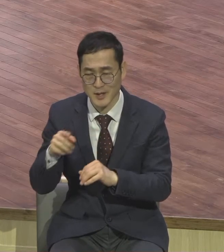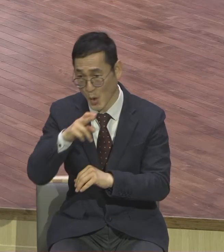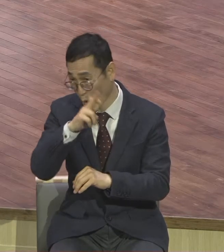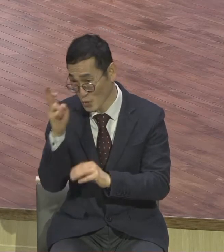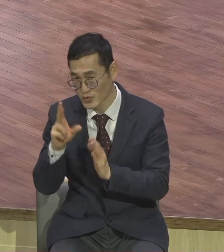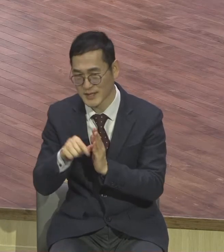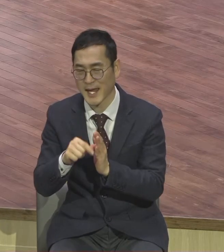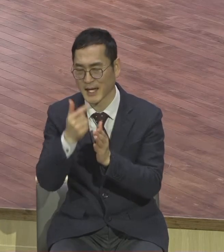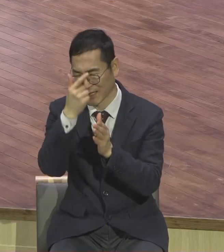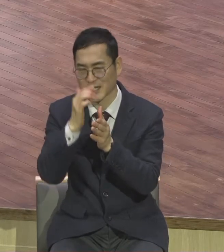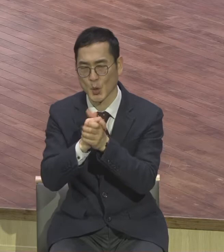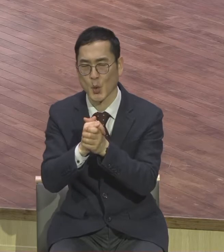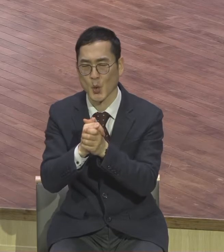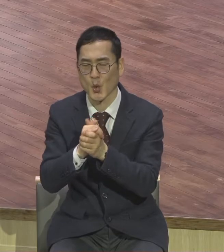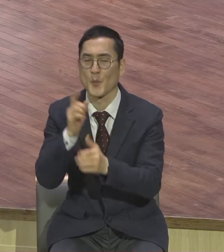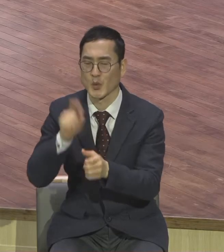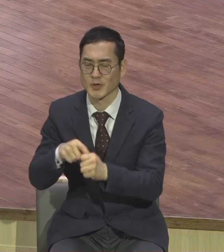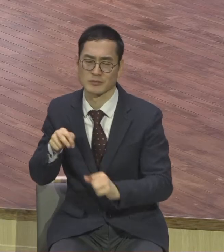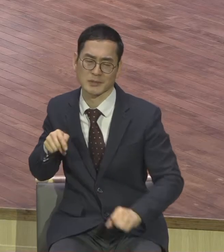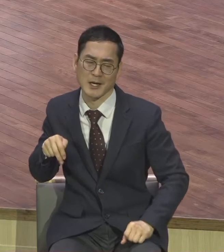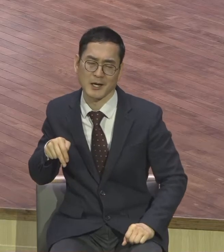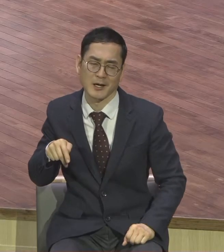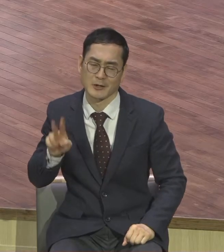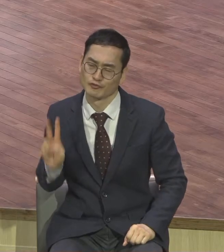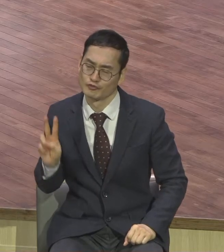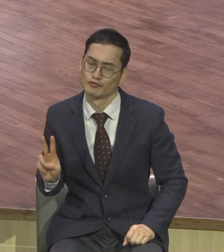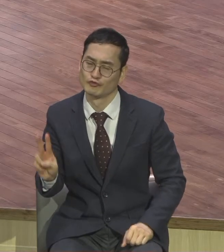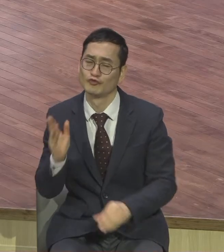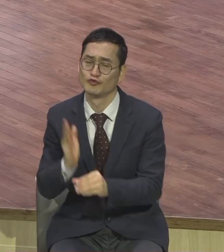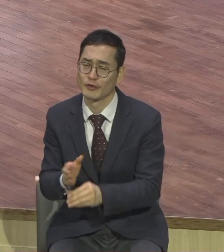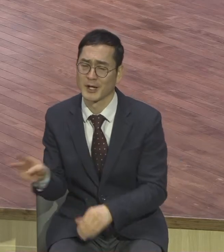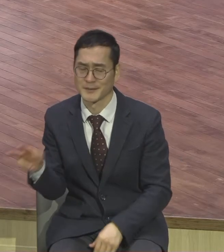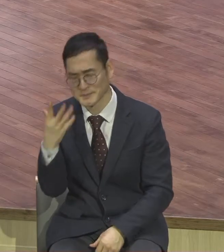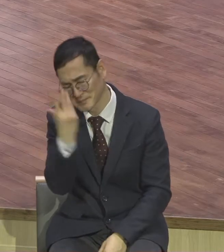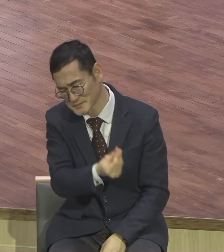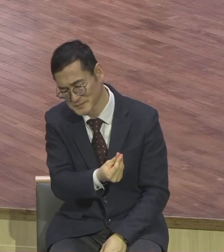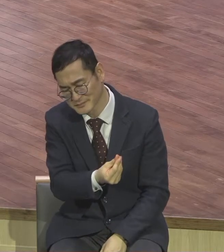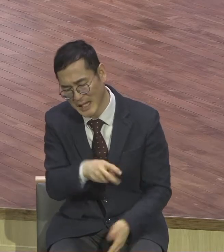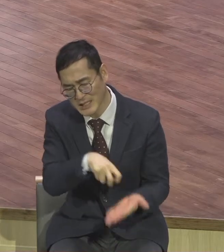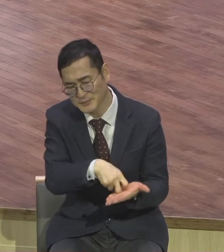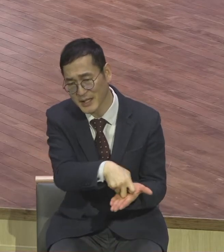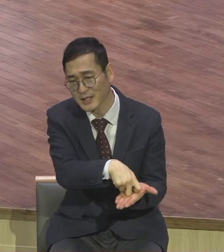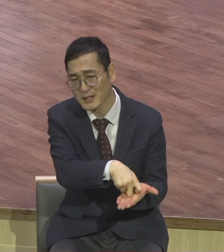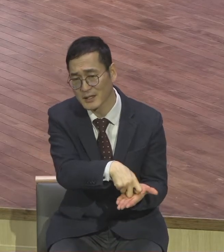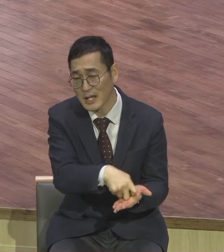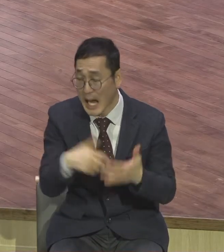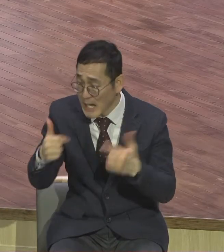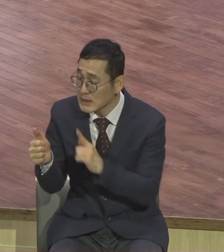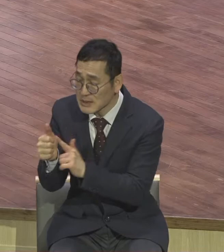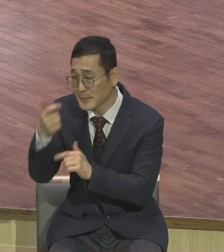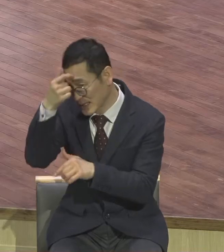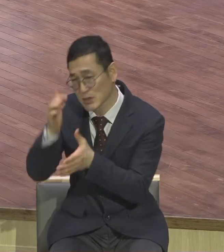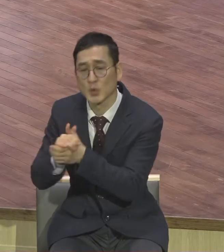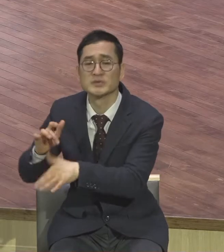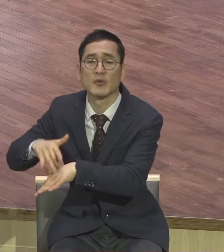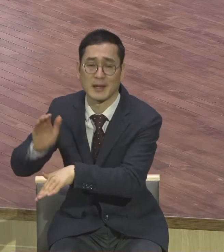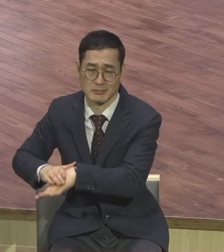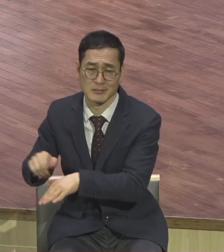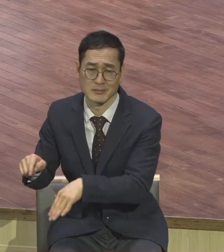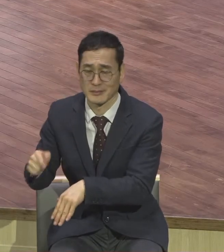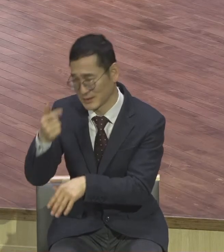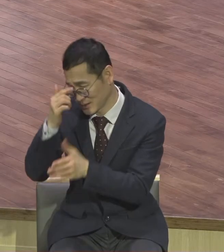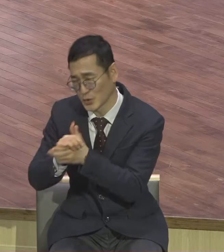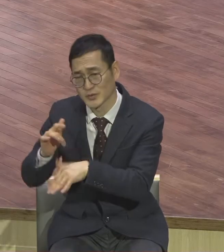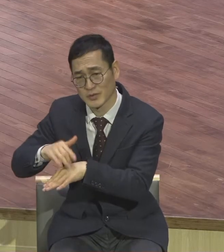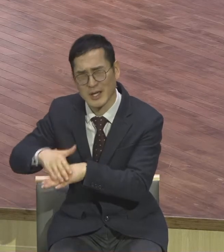증거예요. 정식 기도를 하니까 영권이 회복되니까 이 영권이 회복되니까 안전병이 딱 보는 순간에 전에는